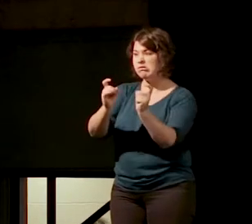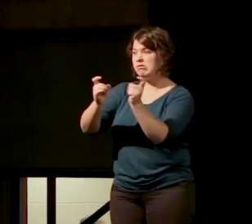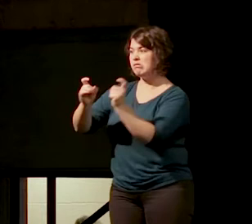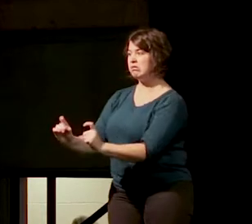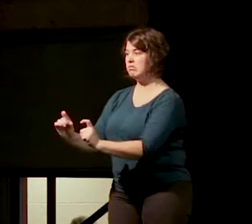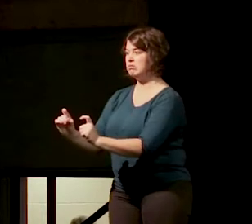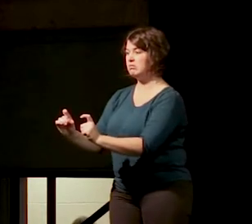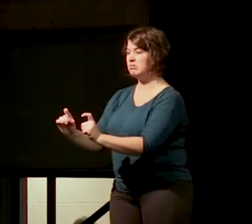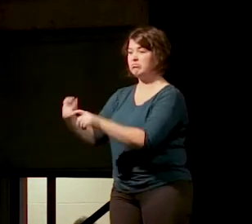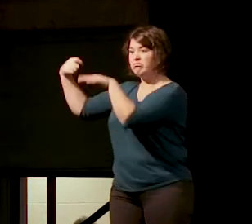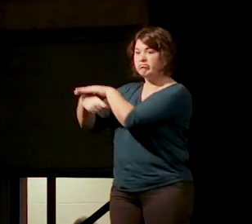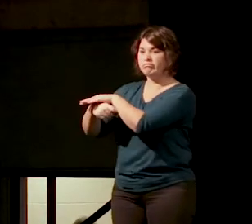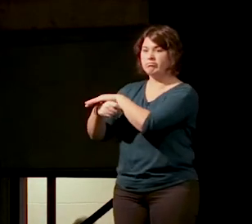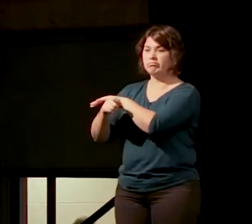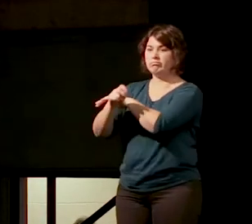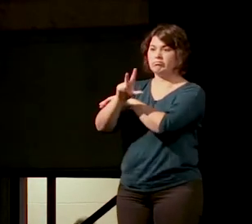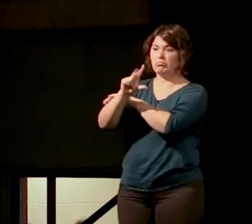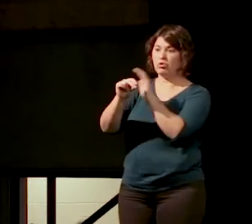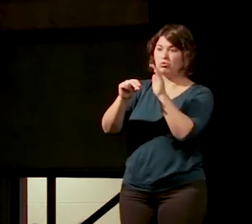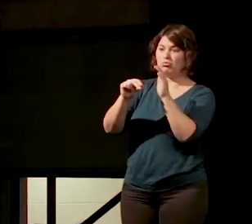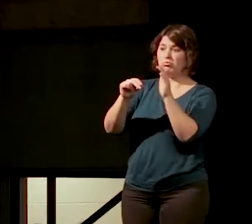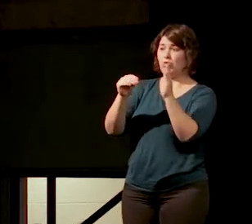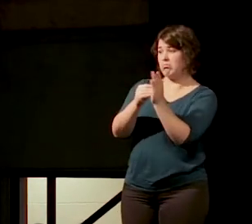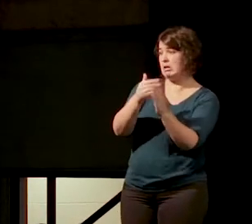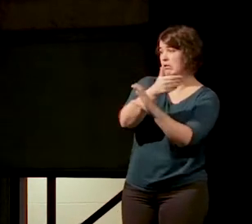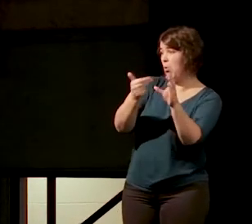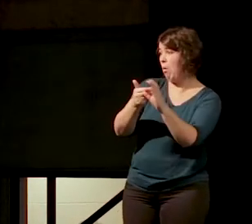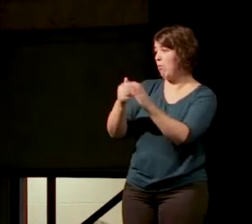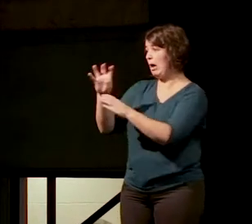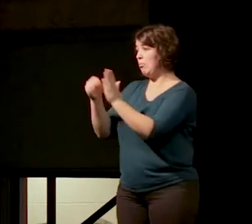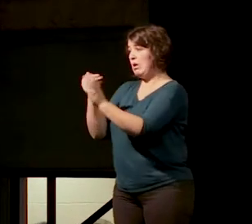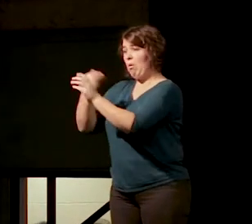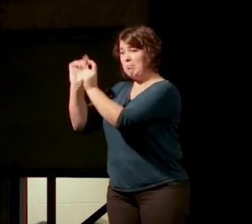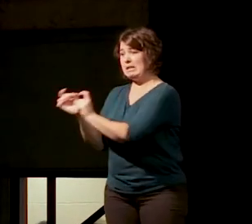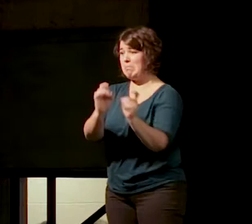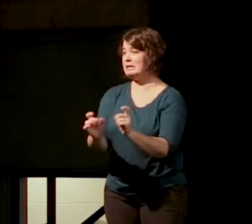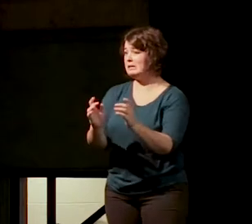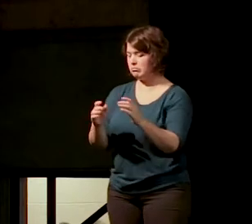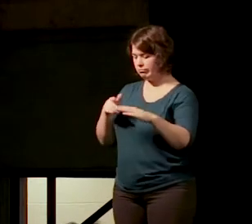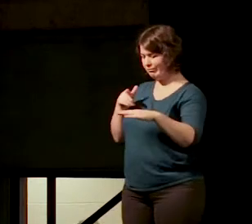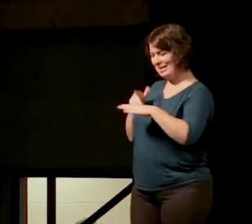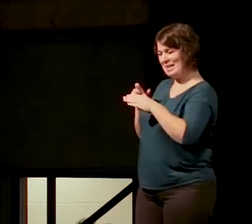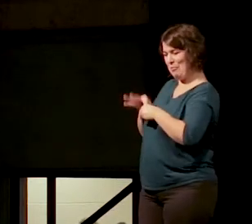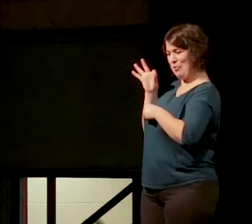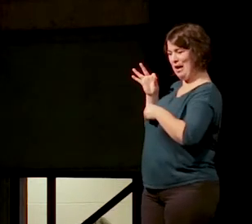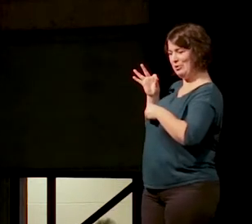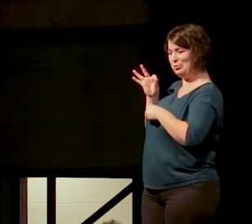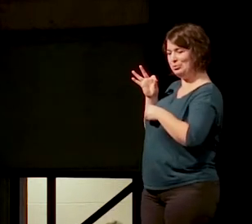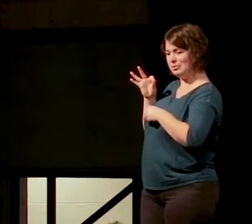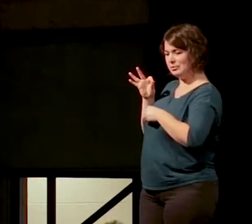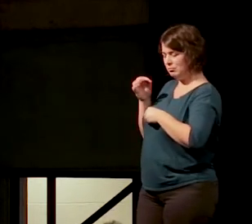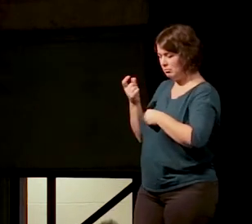perdre des dotations d'État à hauteur de 30 et 40 000 euros par an. Qui nous aurait dit en ce début de mandat que le manque à